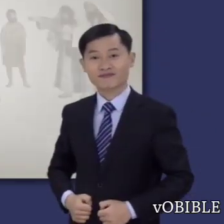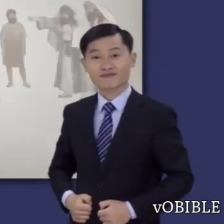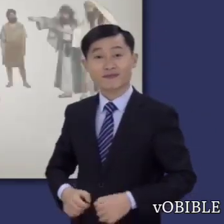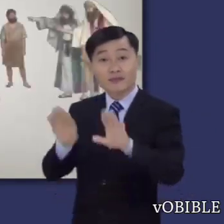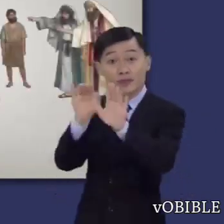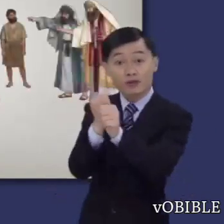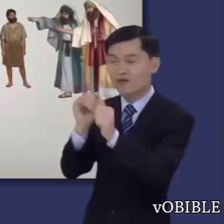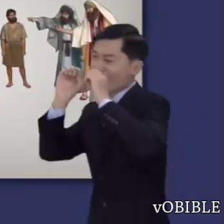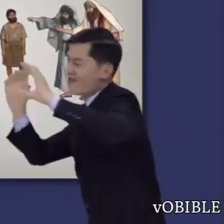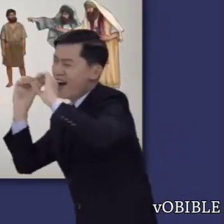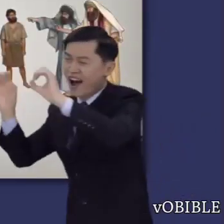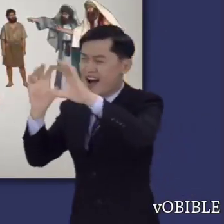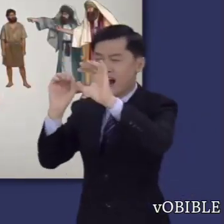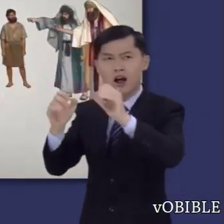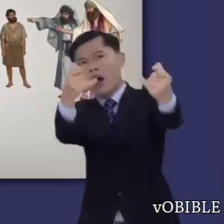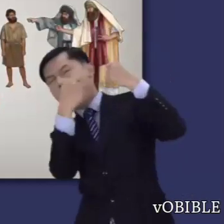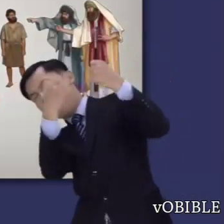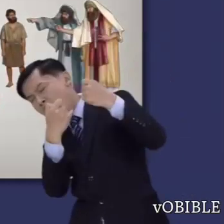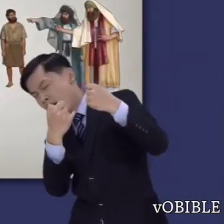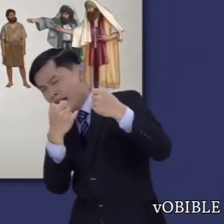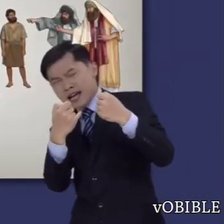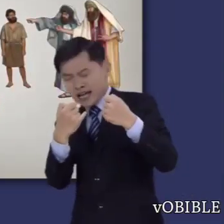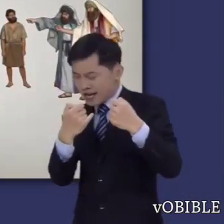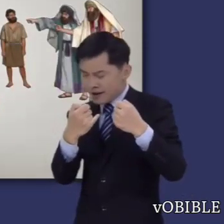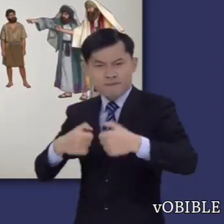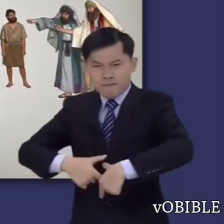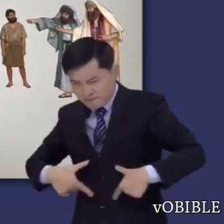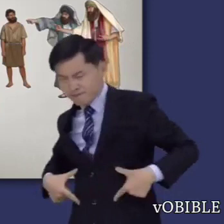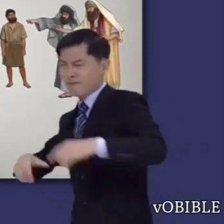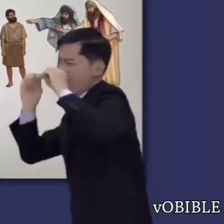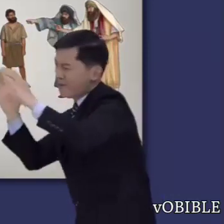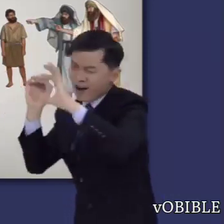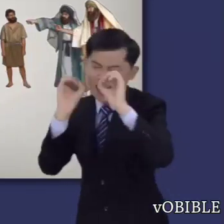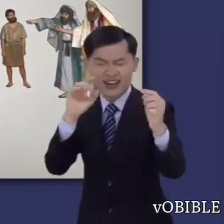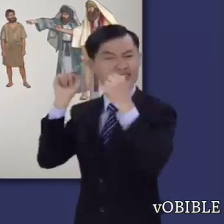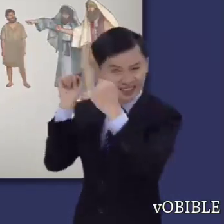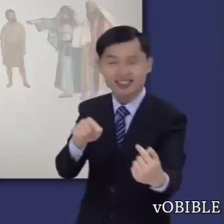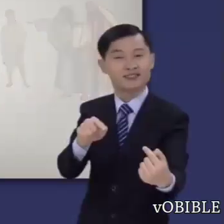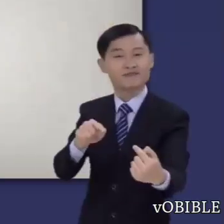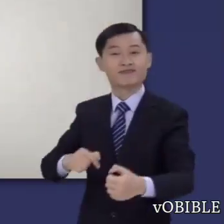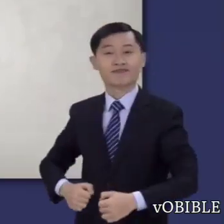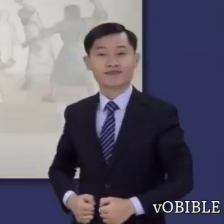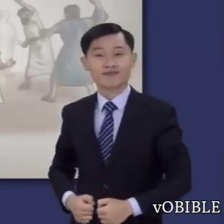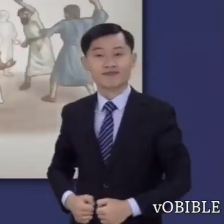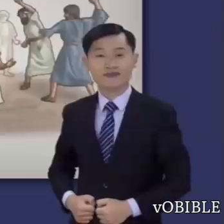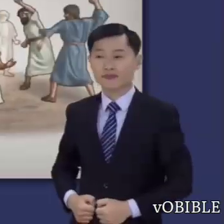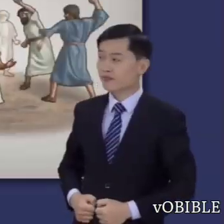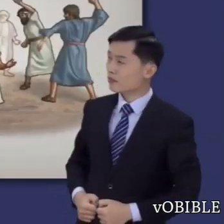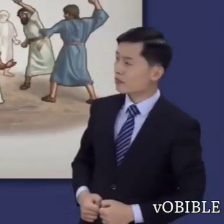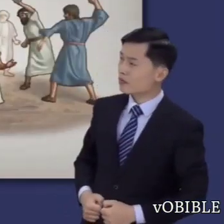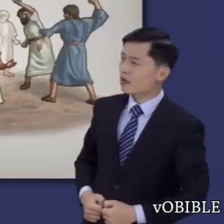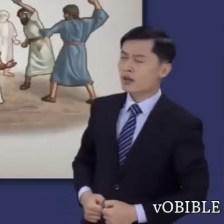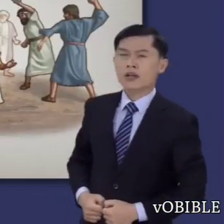尽管门徒受到猛烈的反对，他们还是勇敢地宣扬基督的好消息。有一